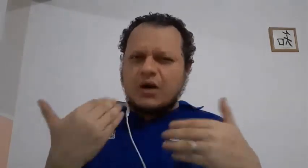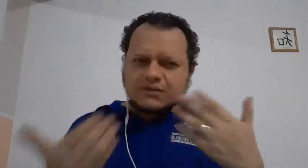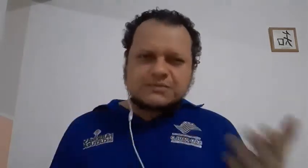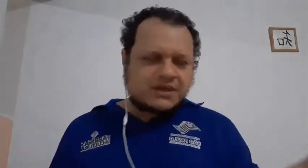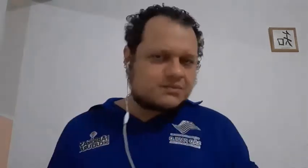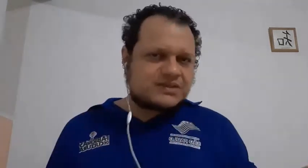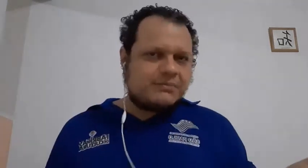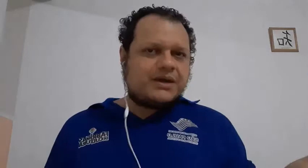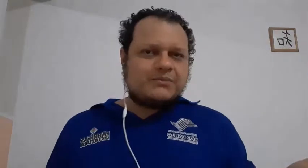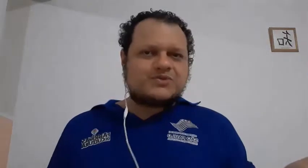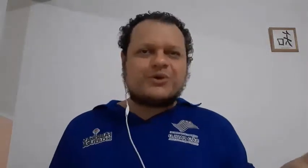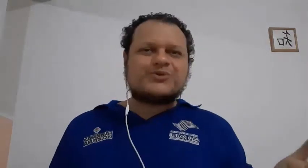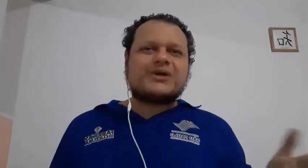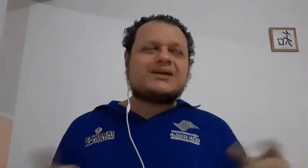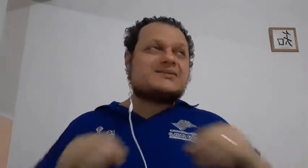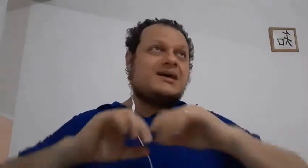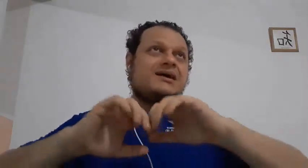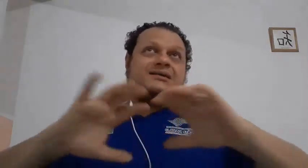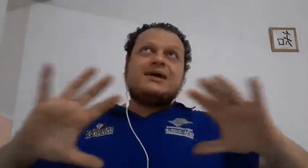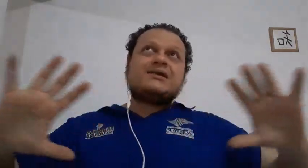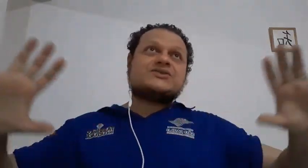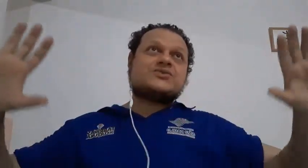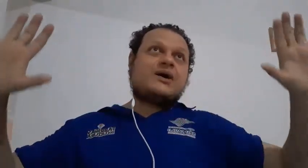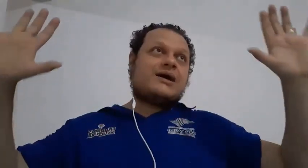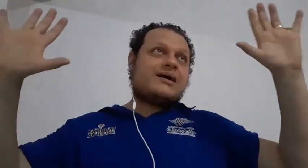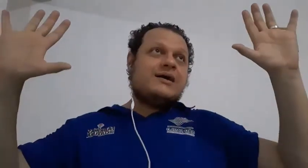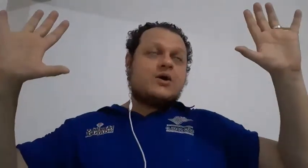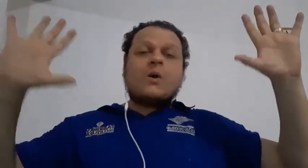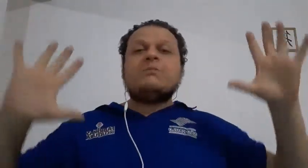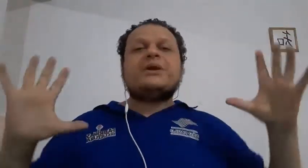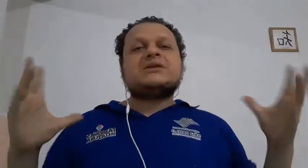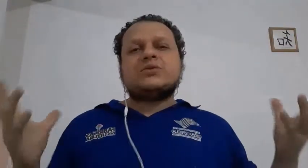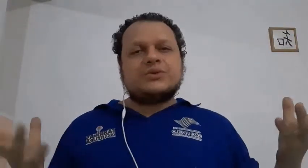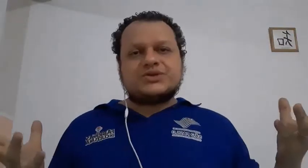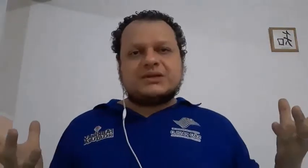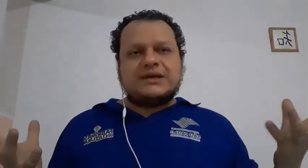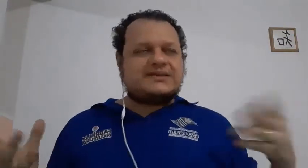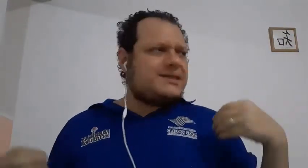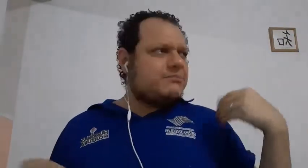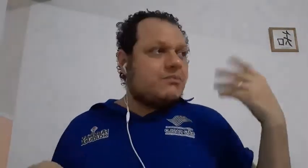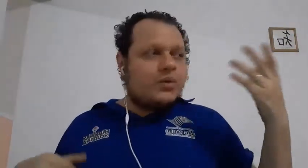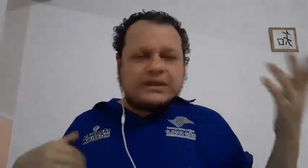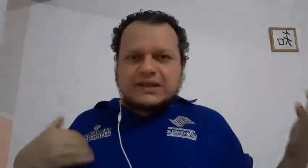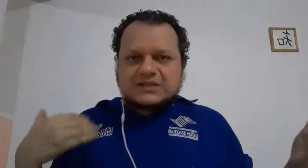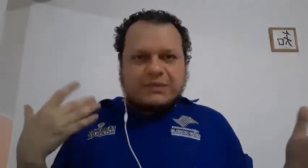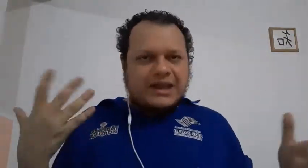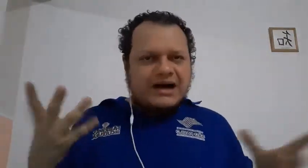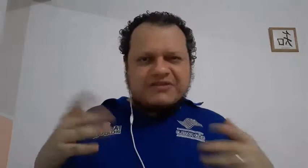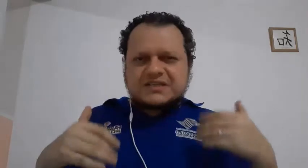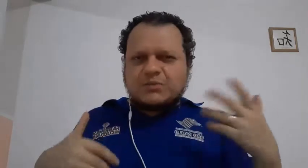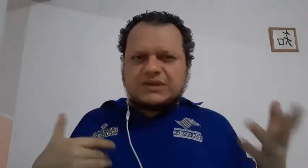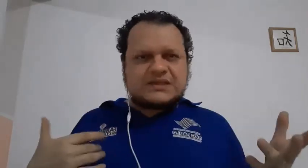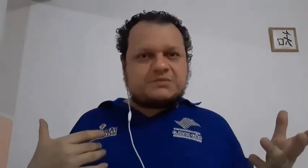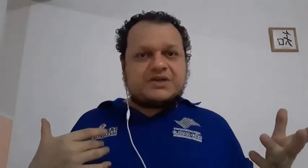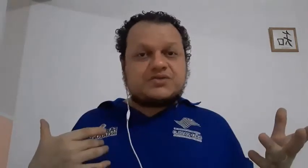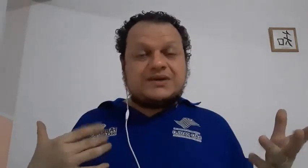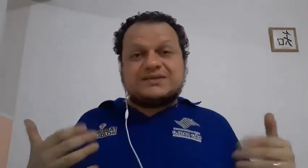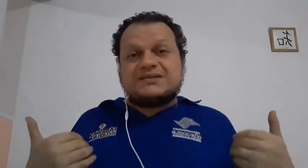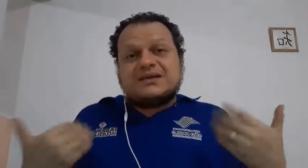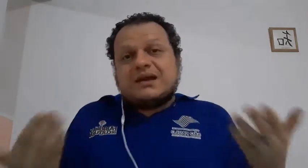nós mesmos sabemos português, né, na sua completude. Existem muitas palavras, muitas expressões que sequer